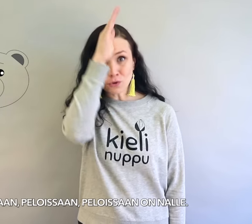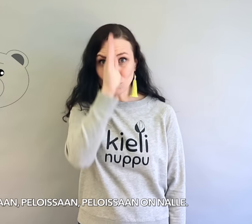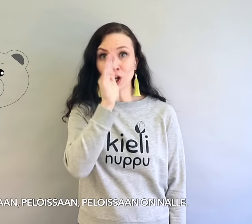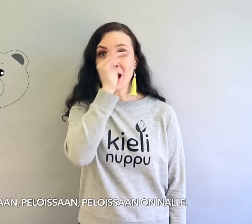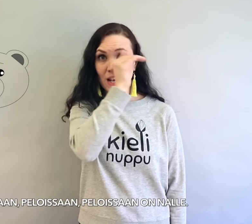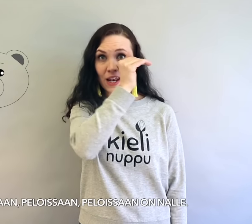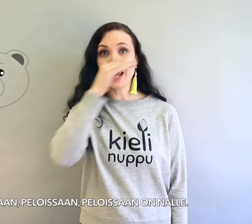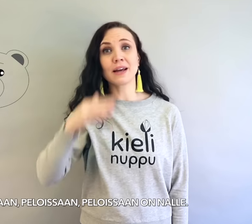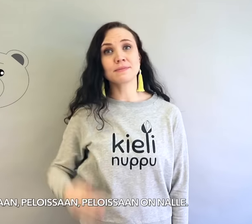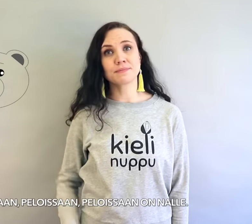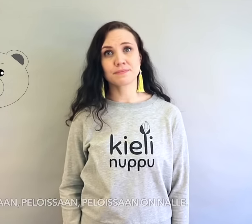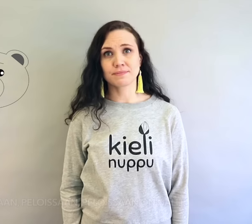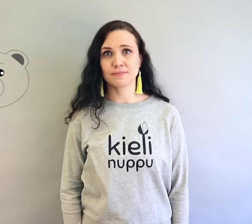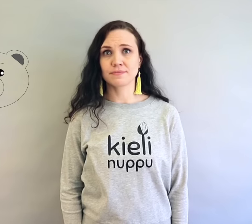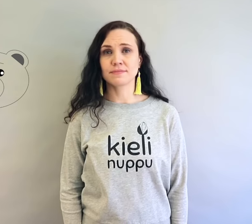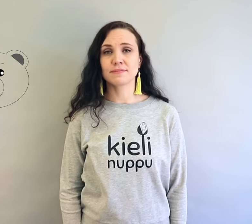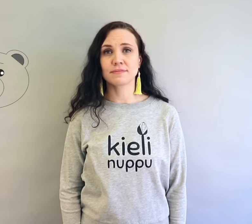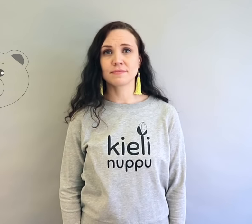on Nalle.